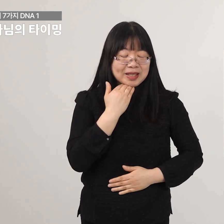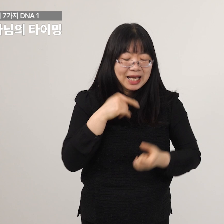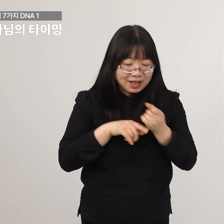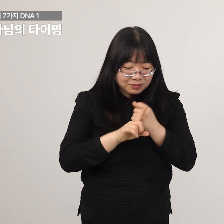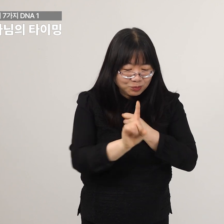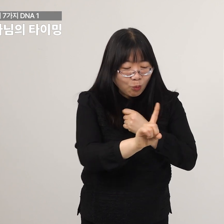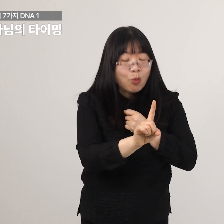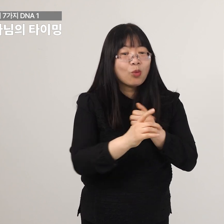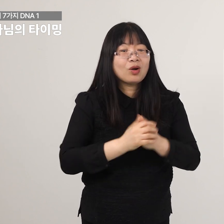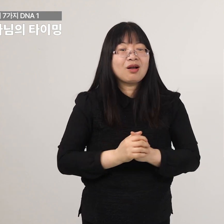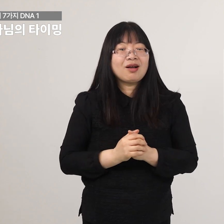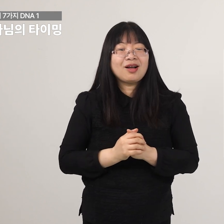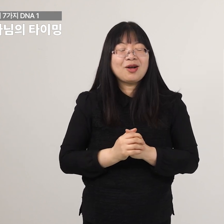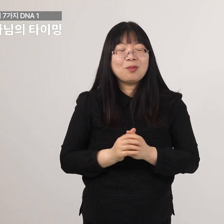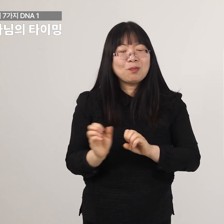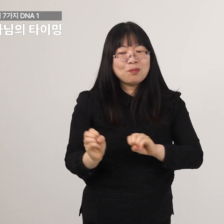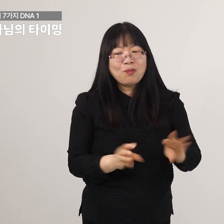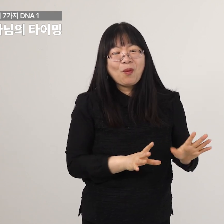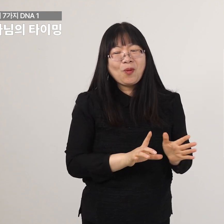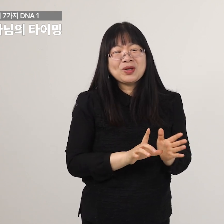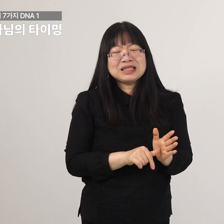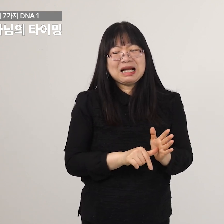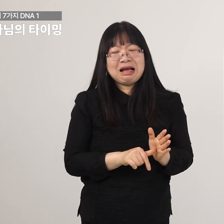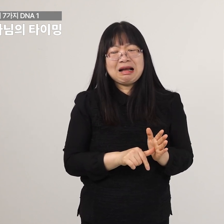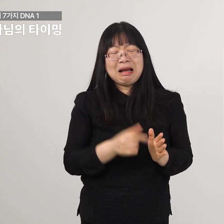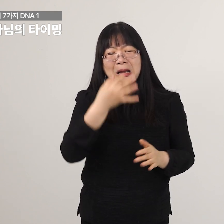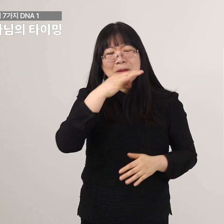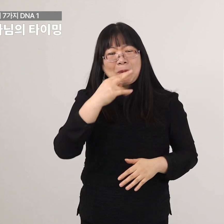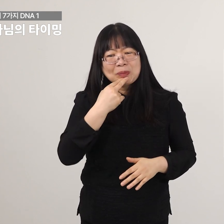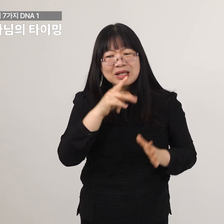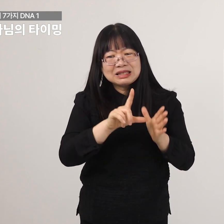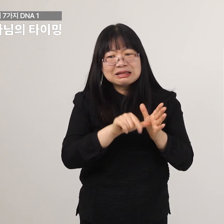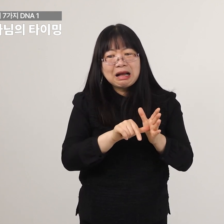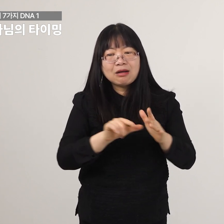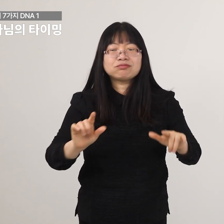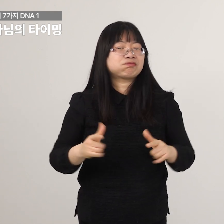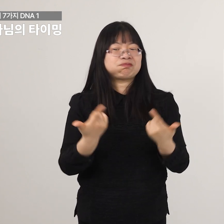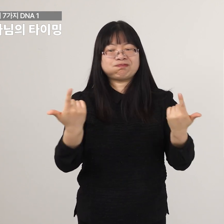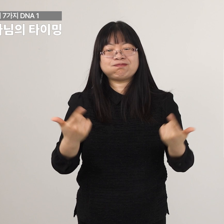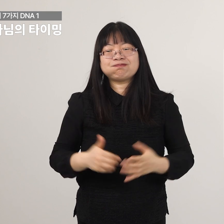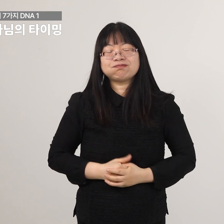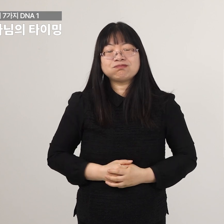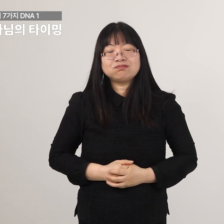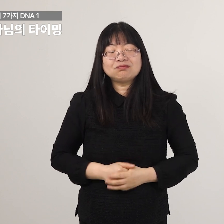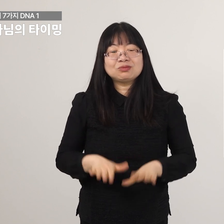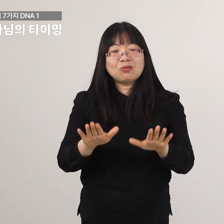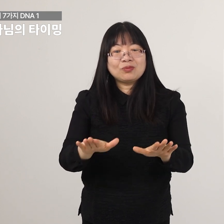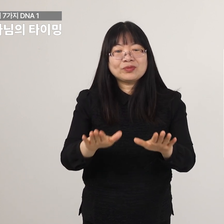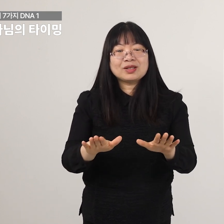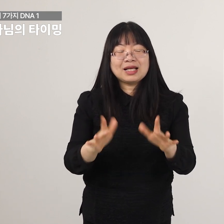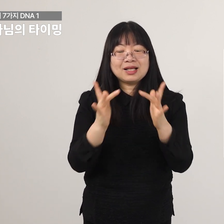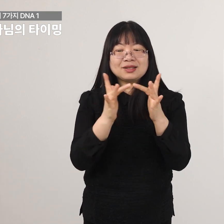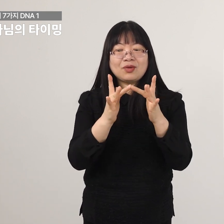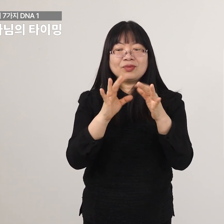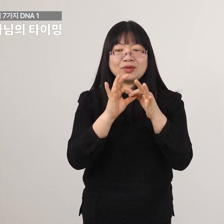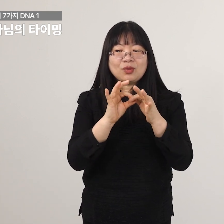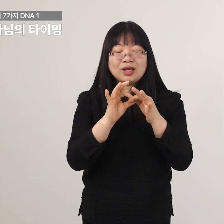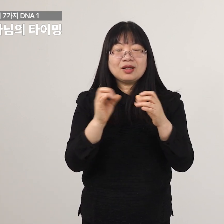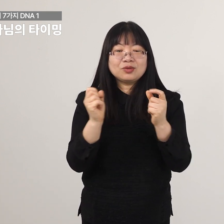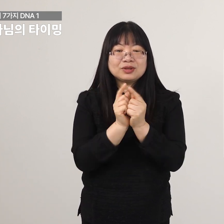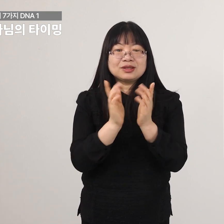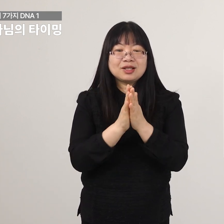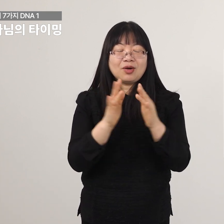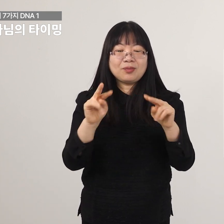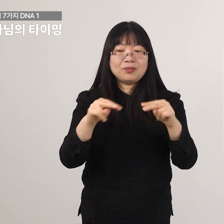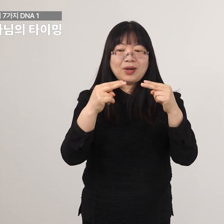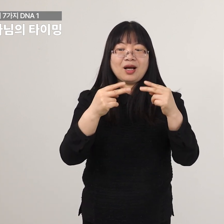말은 버려진 시간, 무의미한 시간이 결코 아닙니다. 오늘 온라인으로 또 이